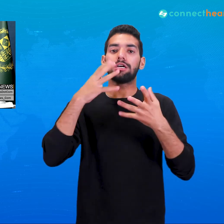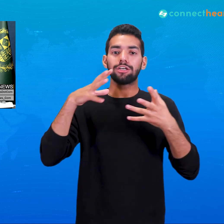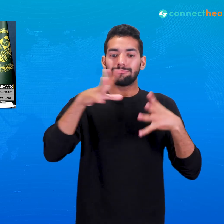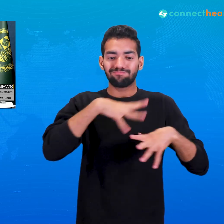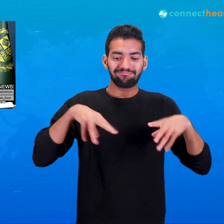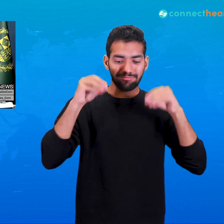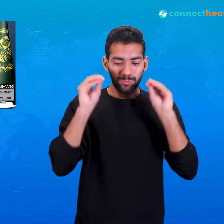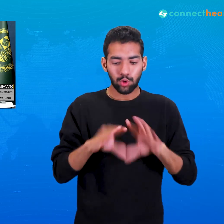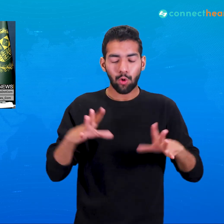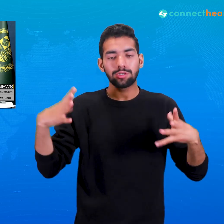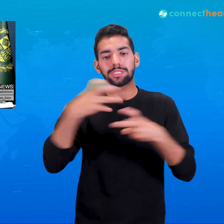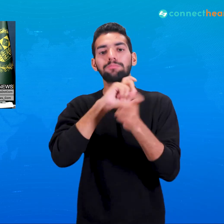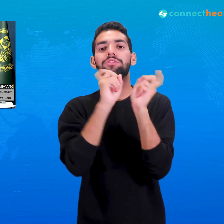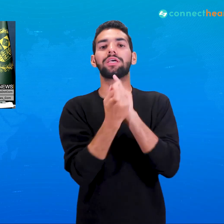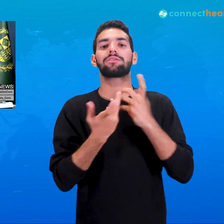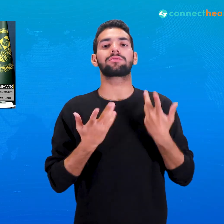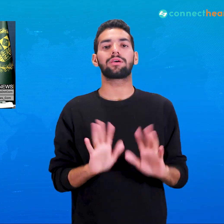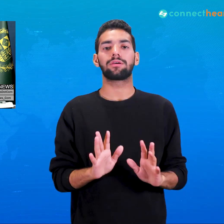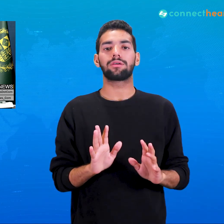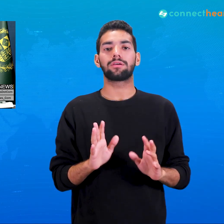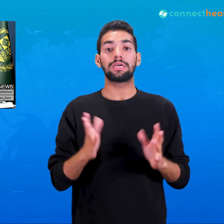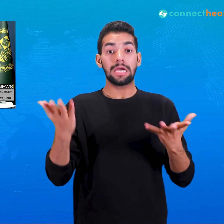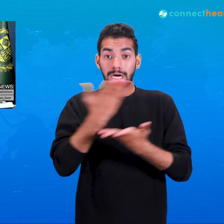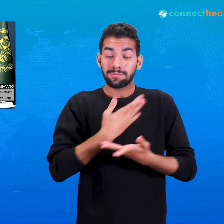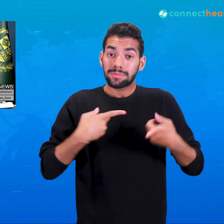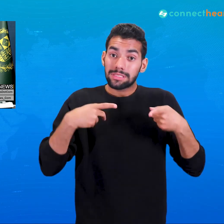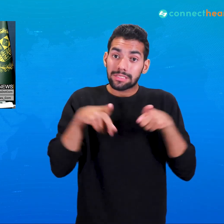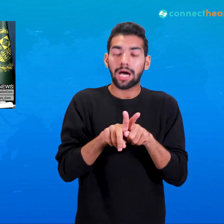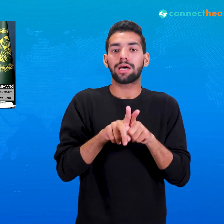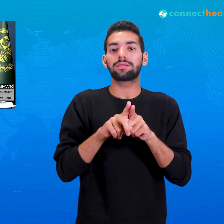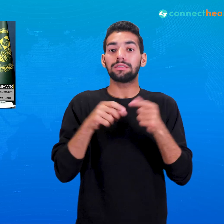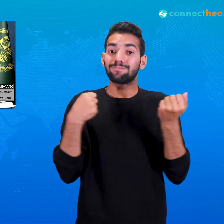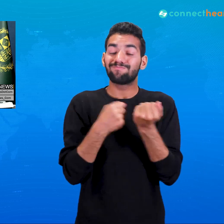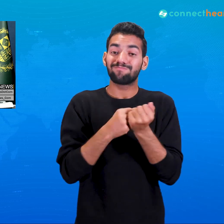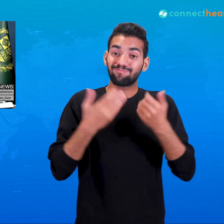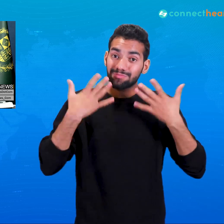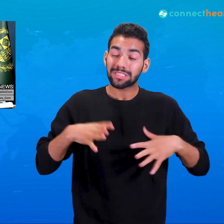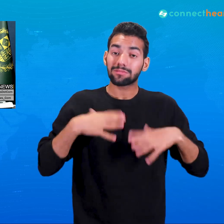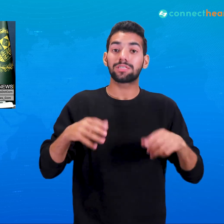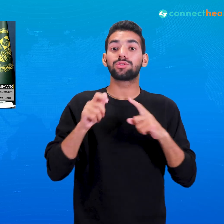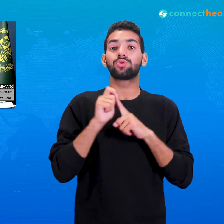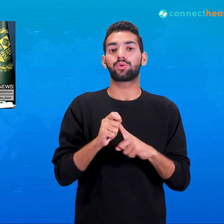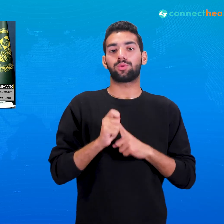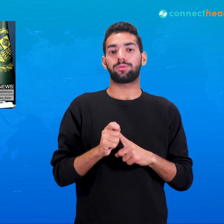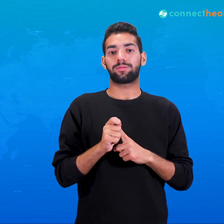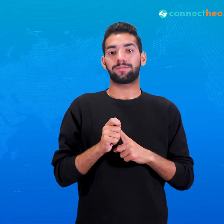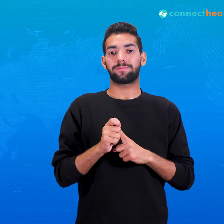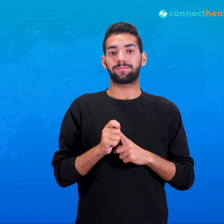ہلائے گا اور سارا ملک ٹھیک ہو جائے گا۔ یہ ایک ہم نے مل کے جدوجہد کرنی ہے۔